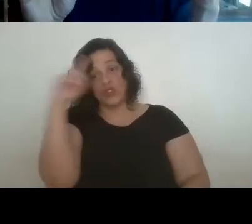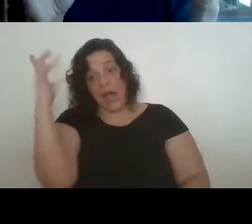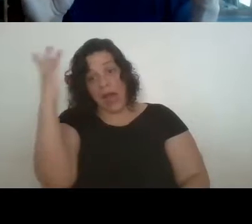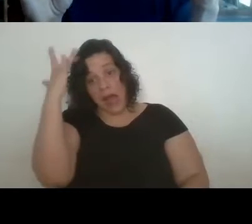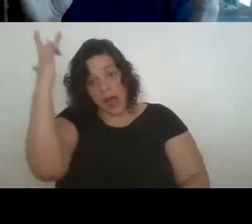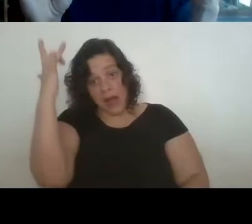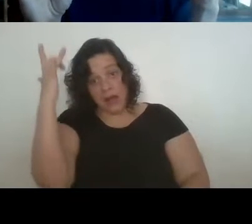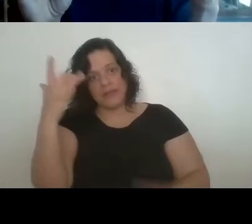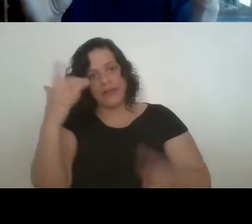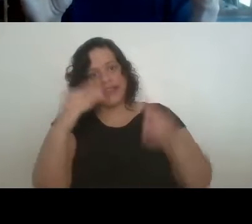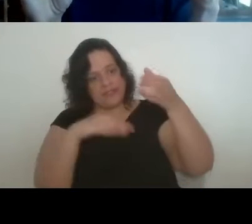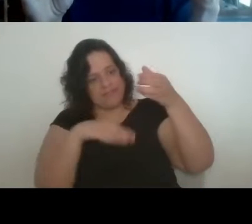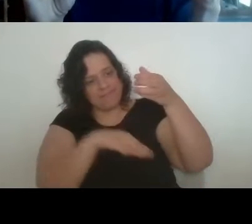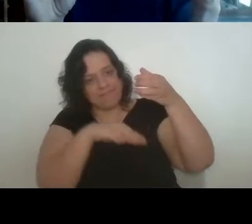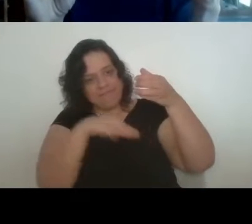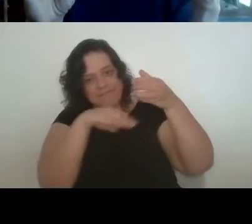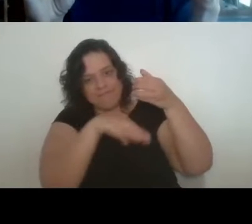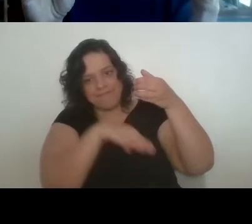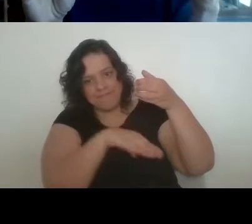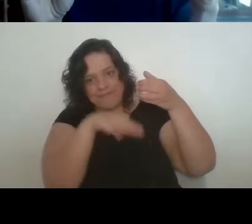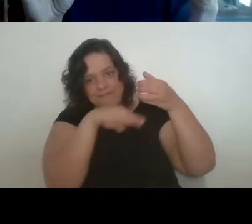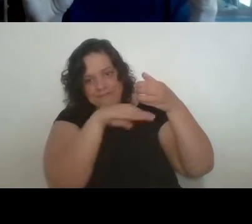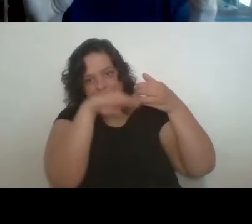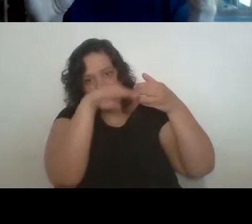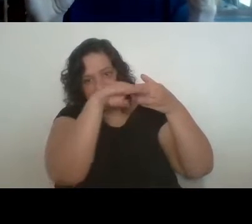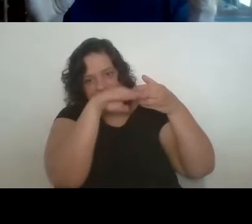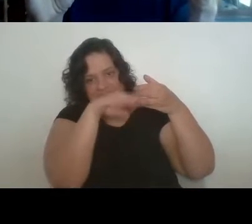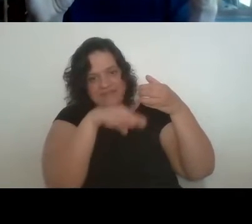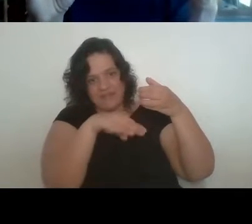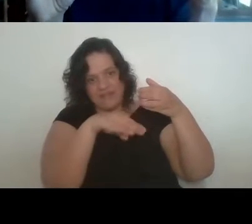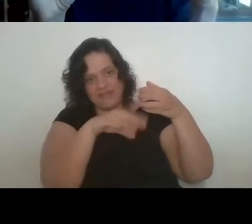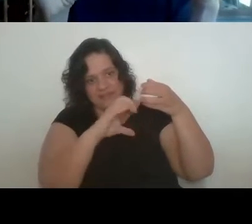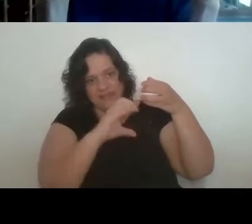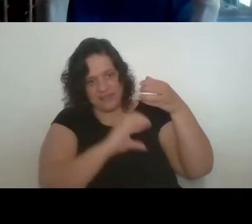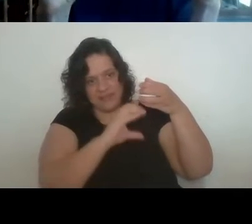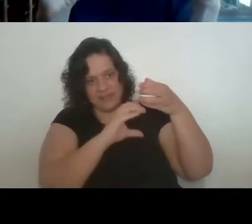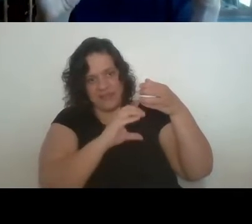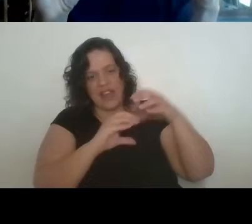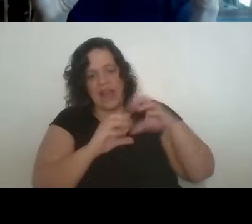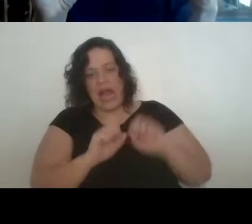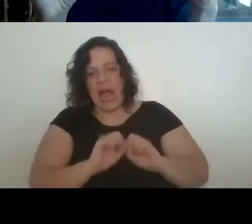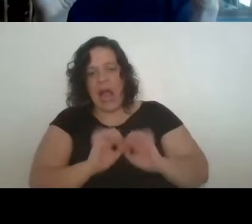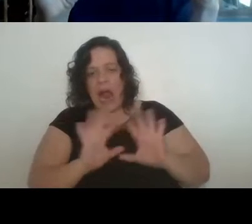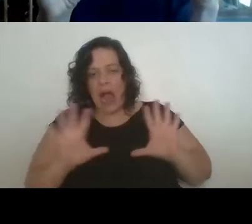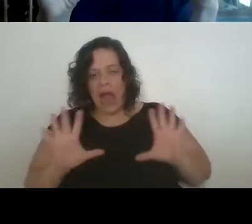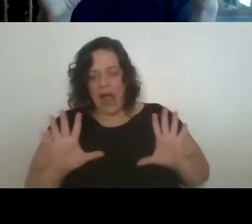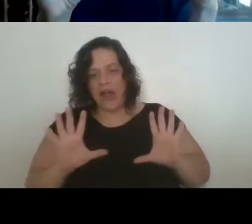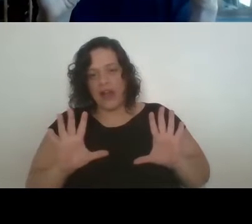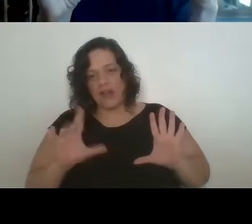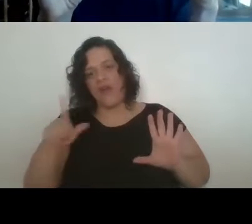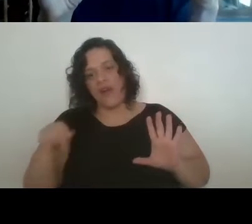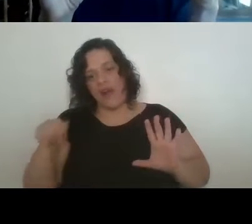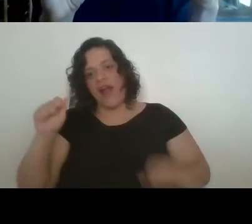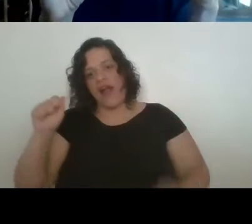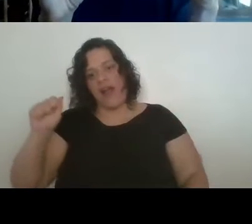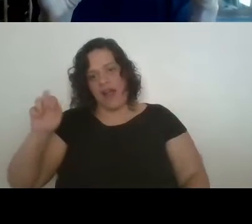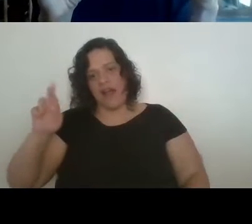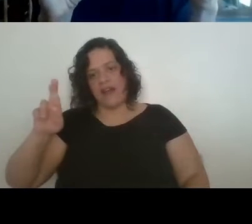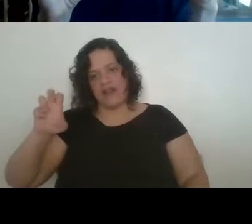esse assentamento do material mais claro, um material que é arenoso, no caso dessa